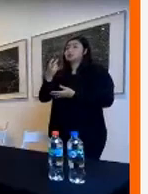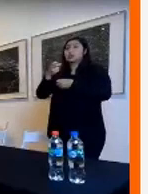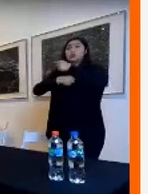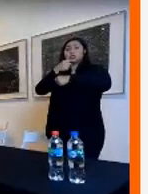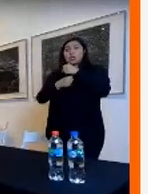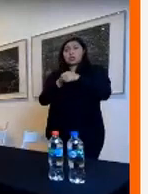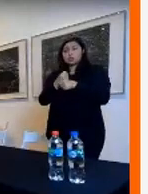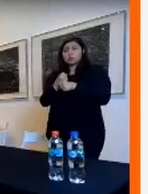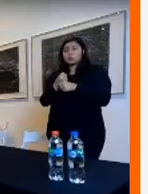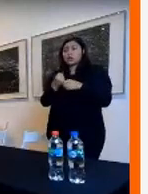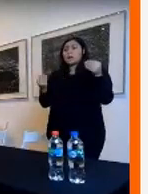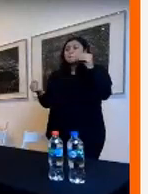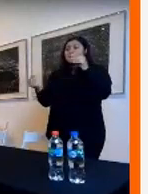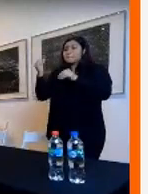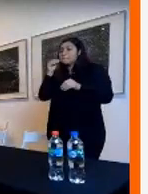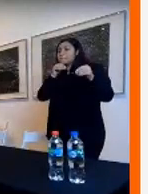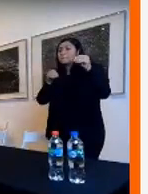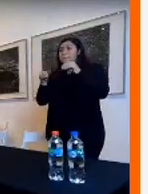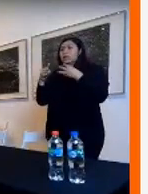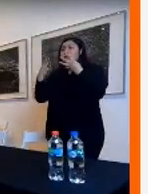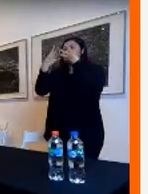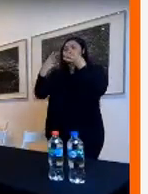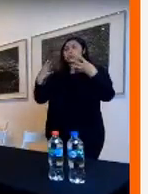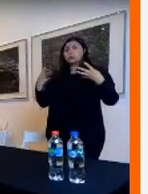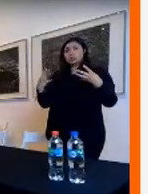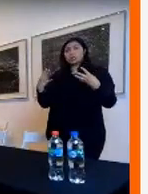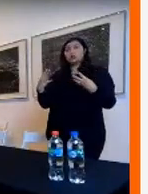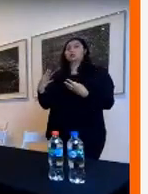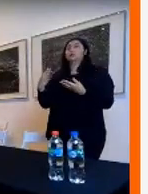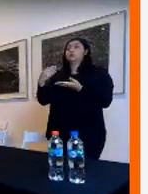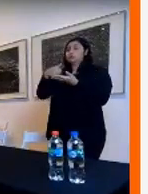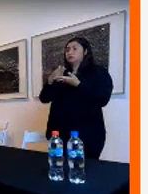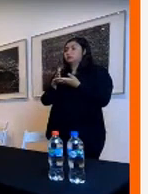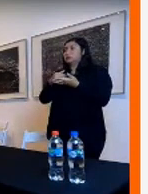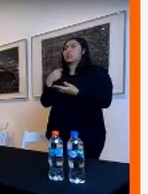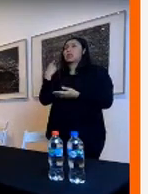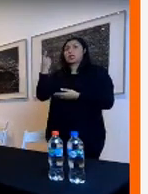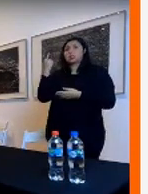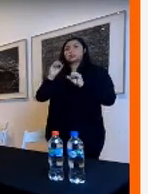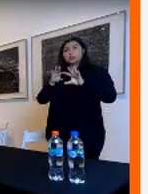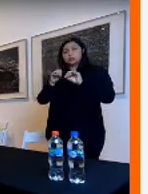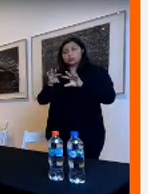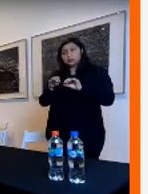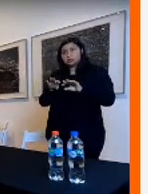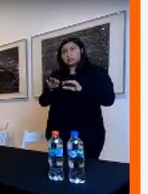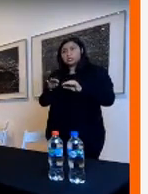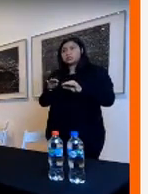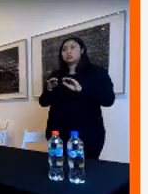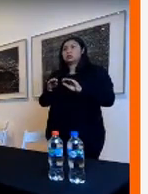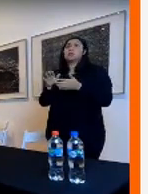Se mezcla con los contenidos del Plan Nacional de Educación, y los contenidos que se pasan en esos años, ¿no es cierto?,